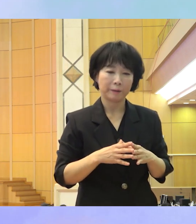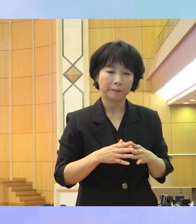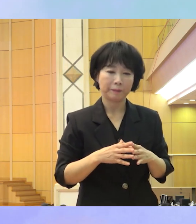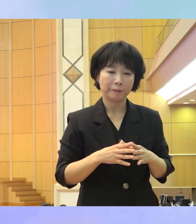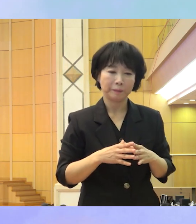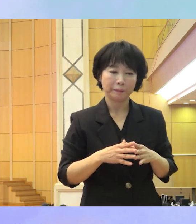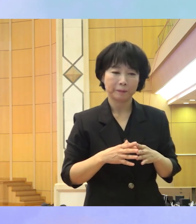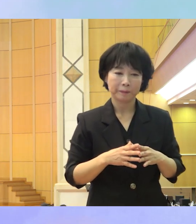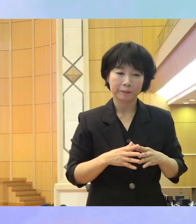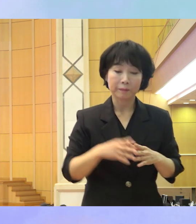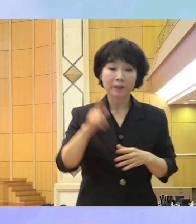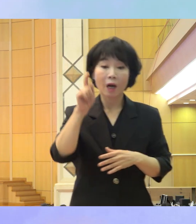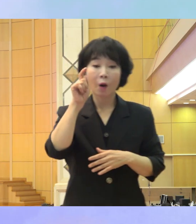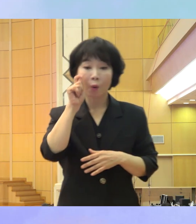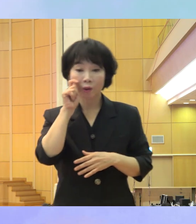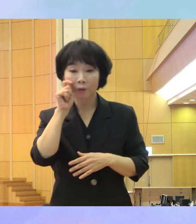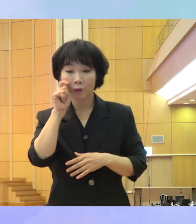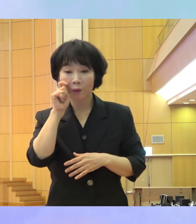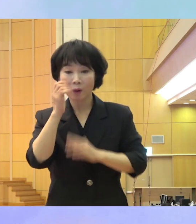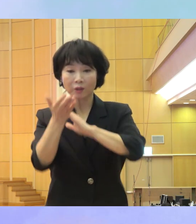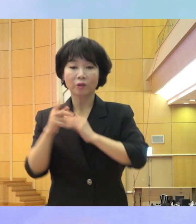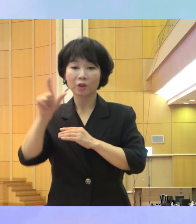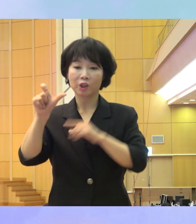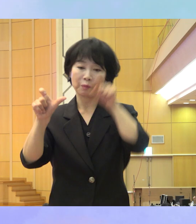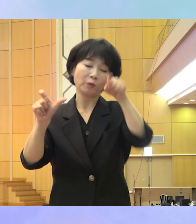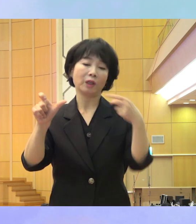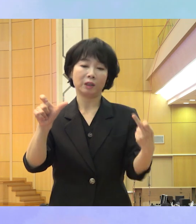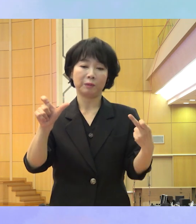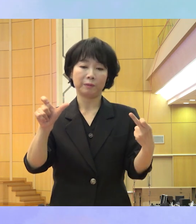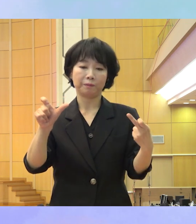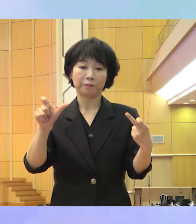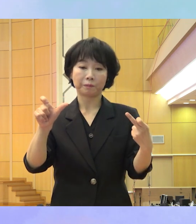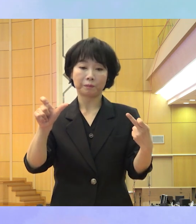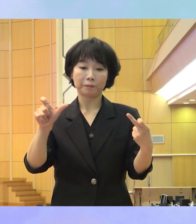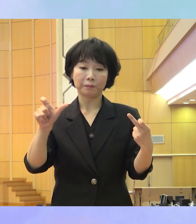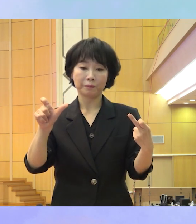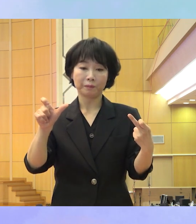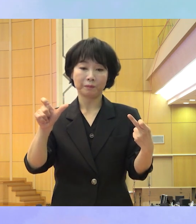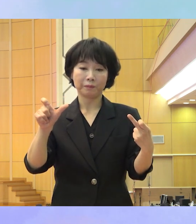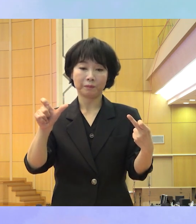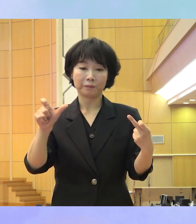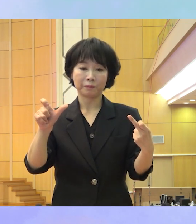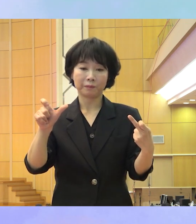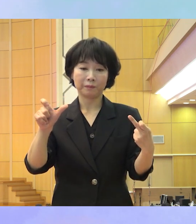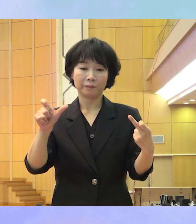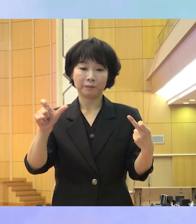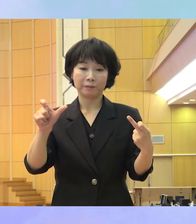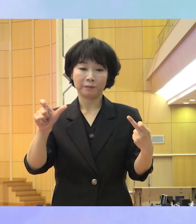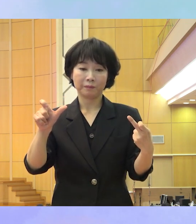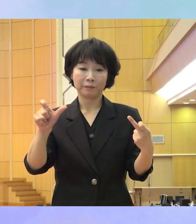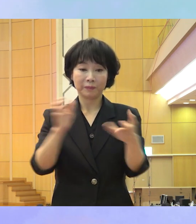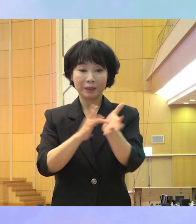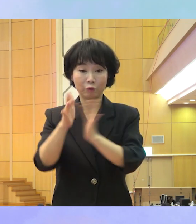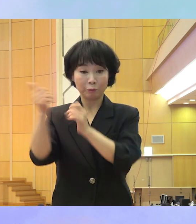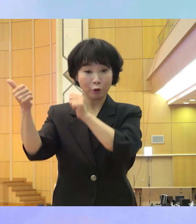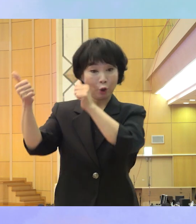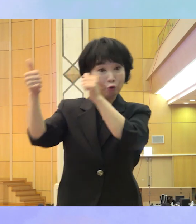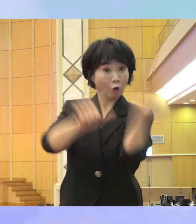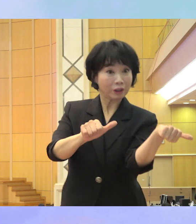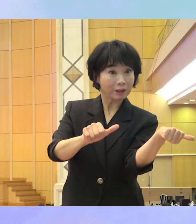고린도전서 12장 볼까요? 시간 없어서 빨리빨리. 그리스도께서 죽었다가 살아난다고 했고,